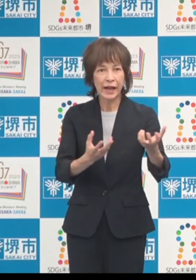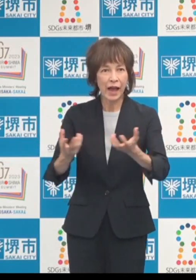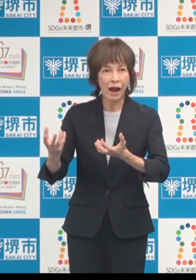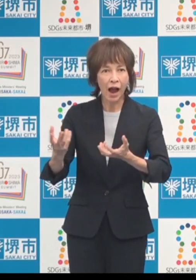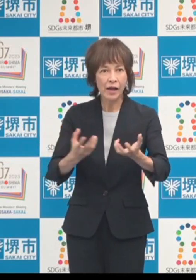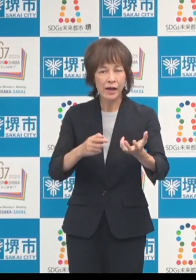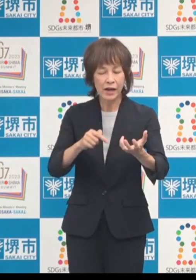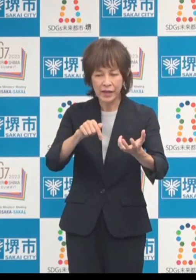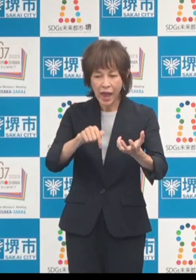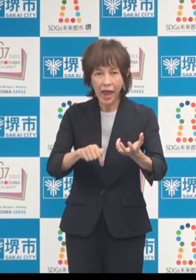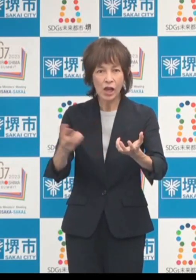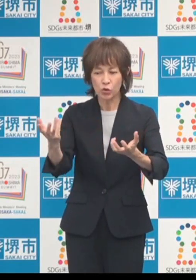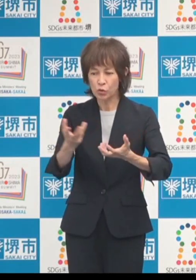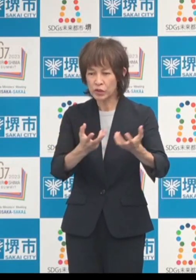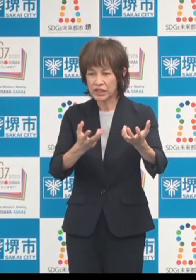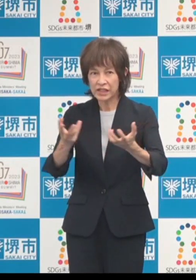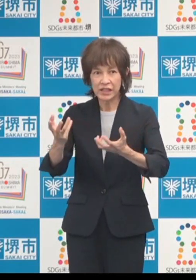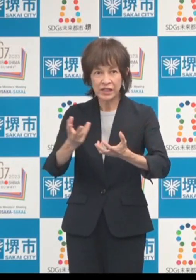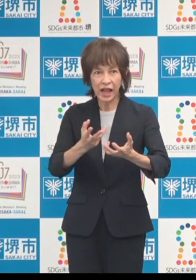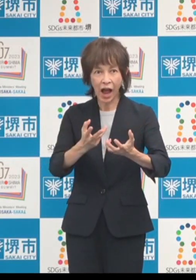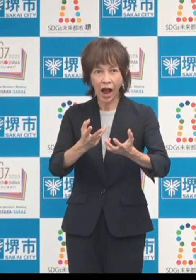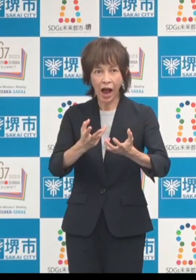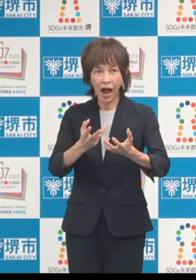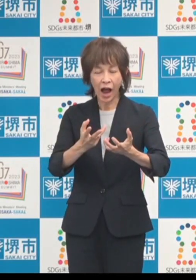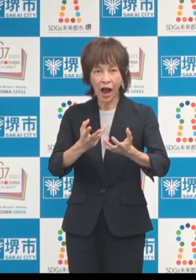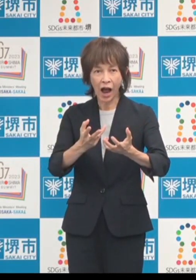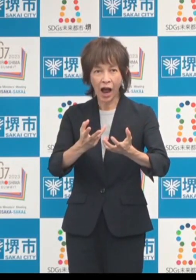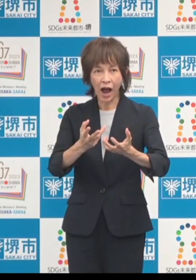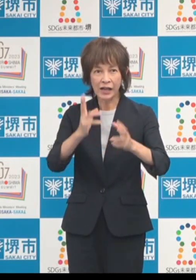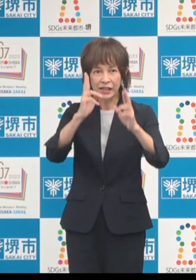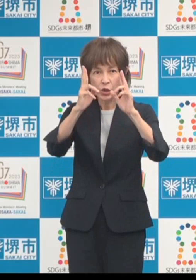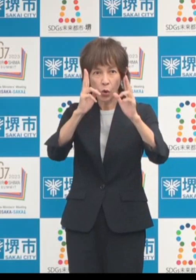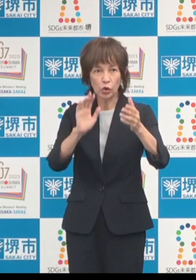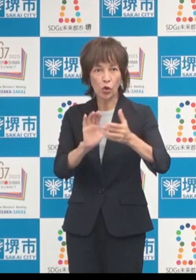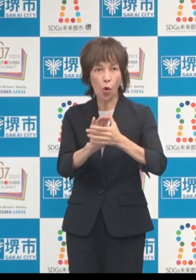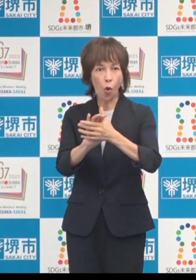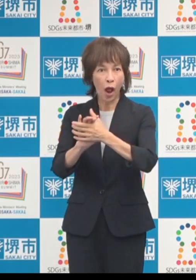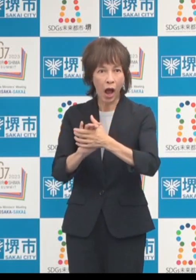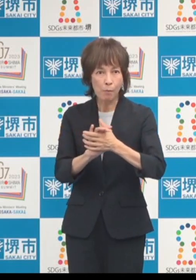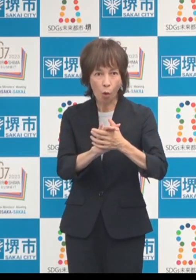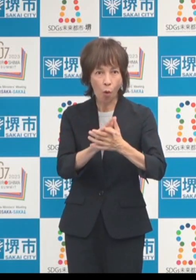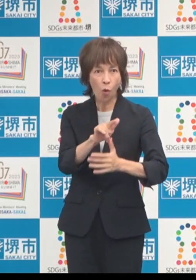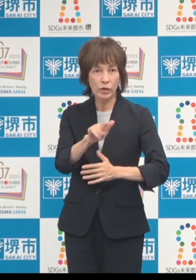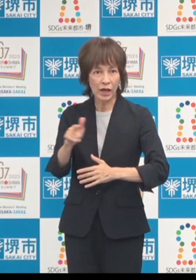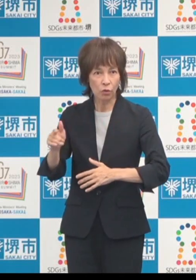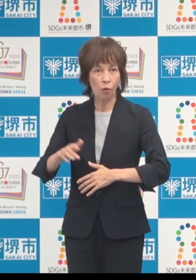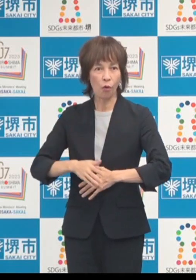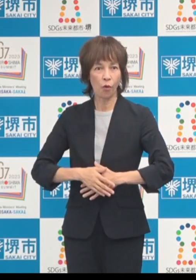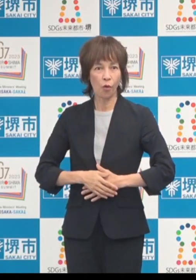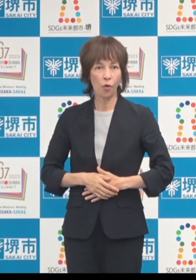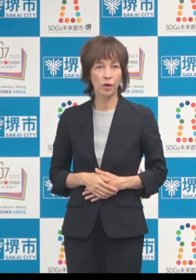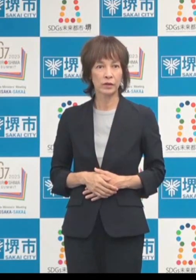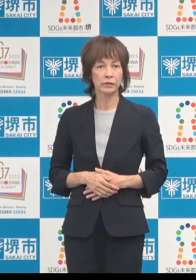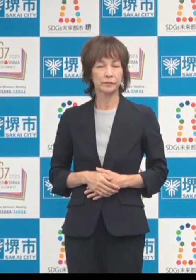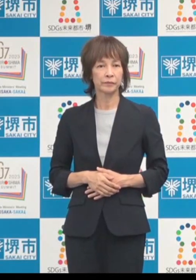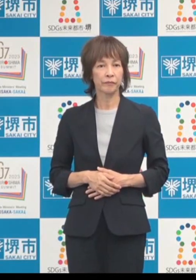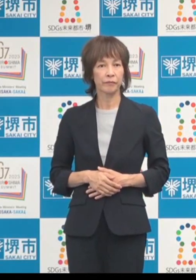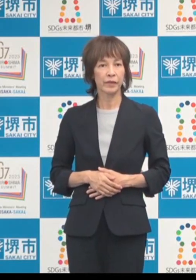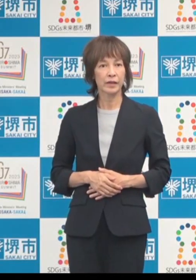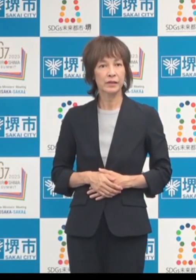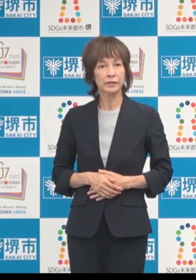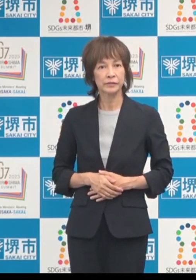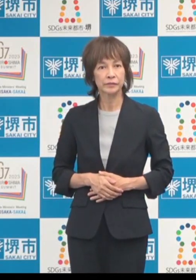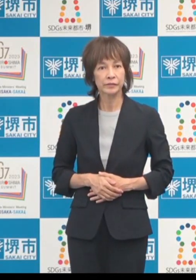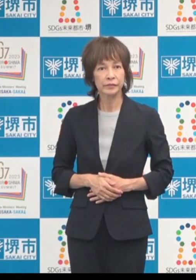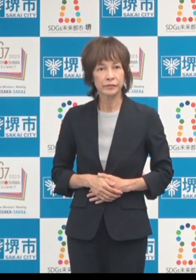致してきた企業とのコラボとか、まあ、そういうのもあっての話で、まあ、その文脈としてはその